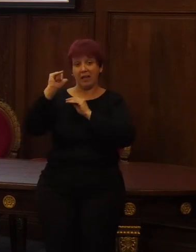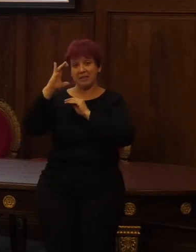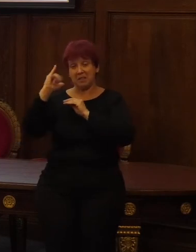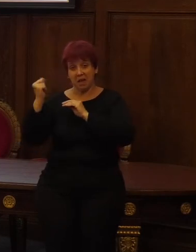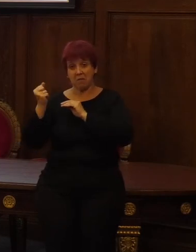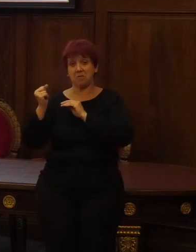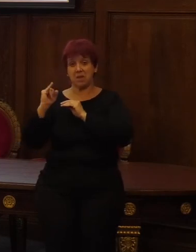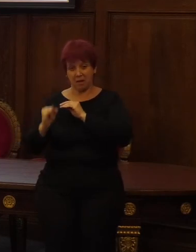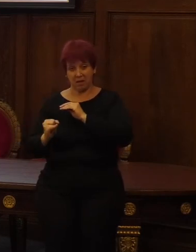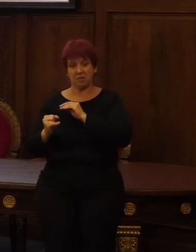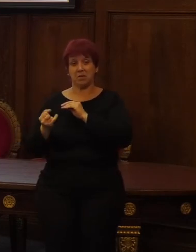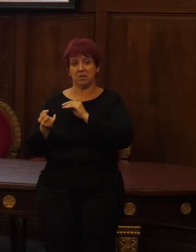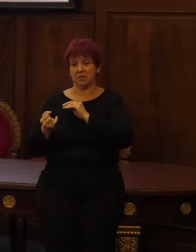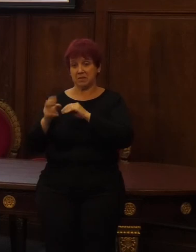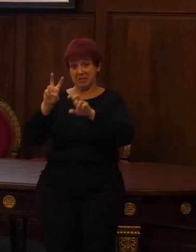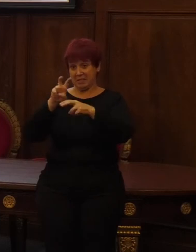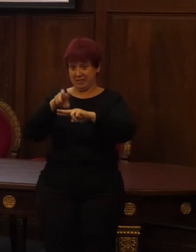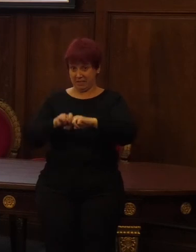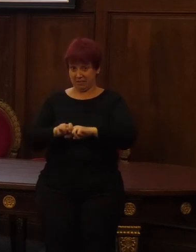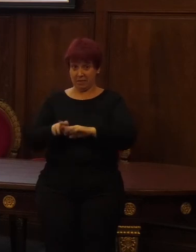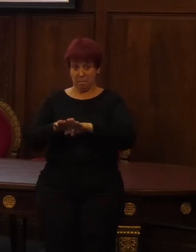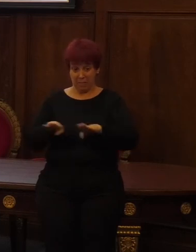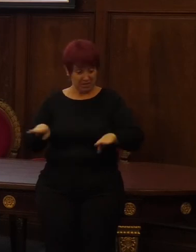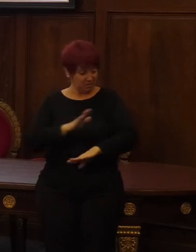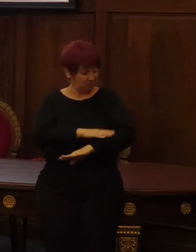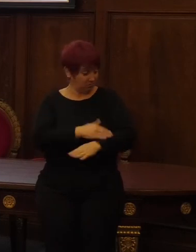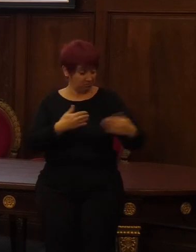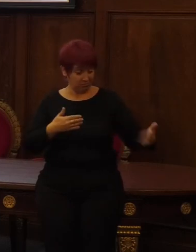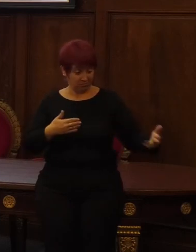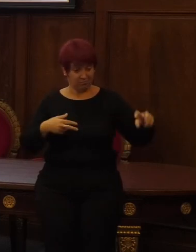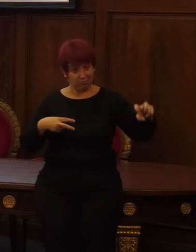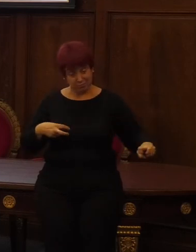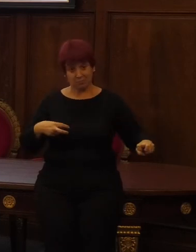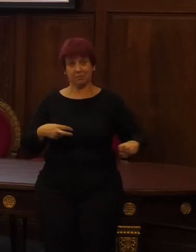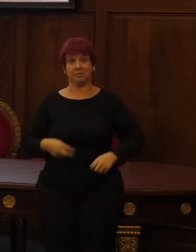Alicia, estaba a mi izquierda Alicia en el borde de la mesa,